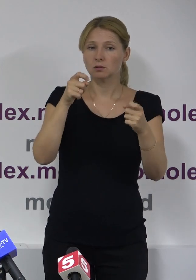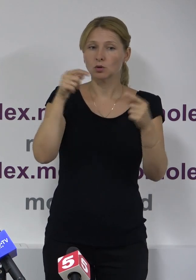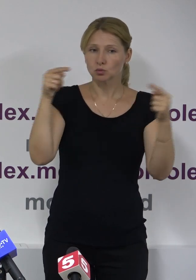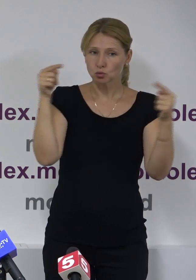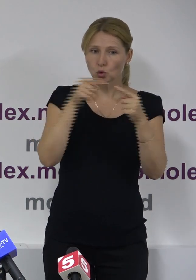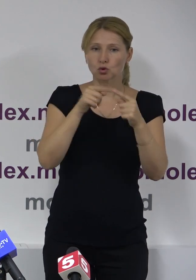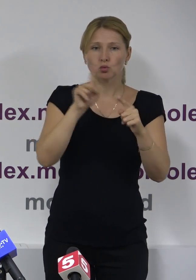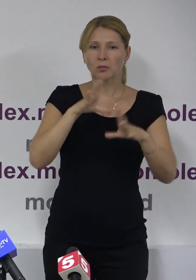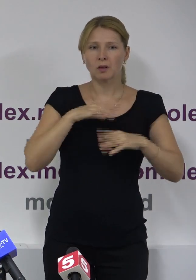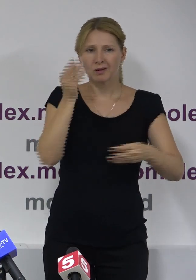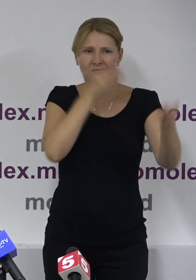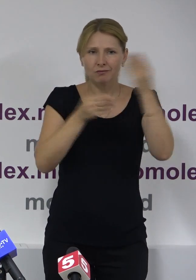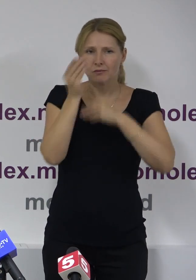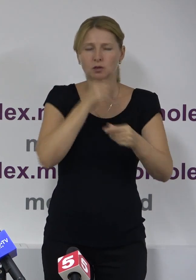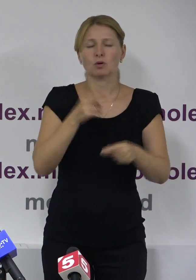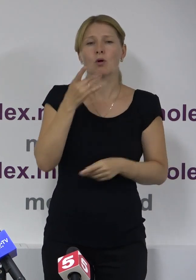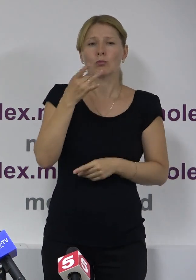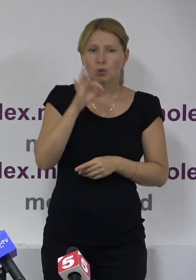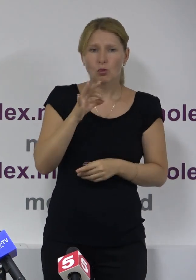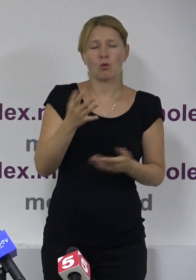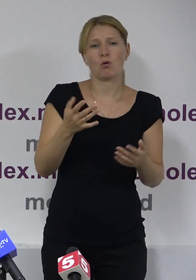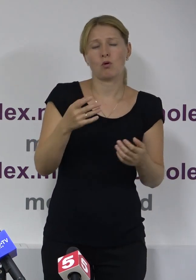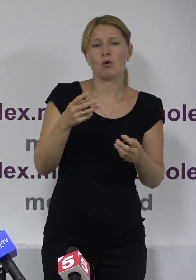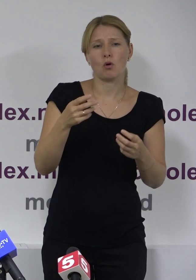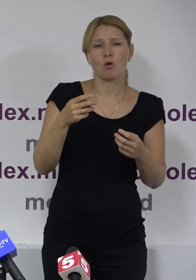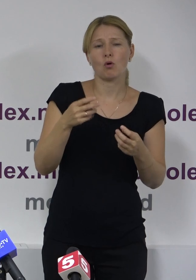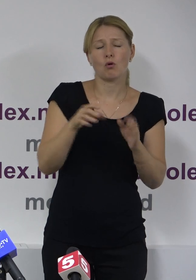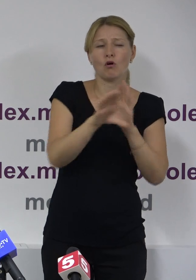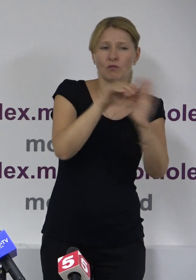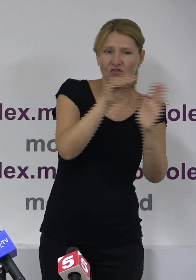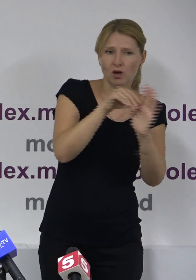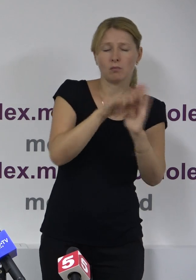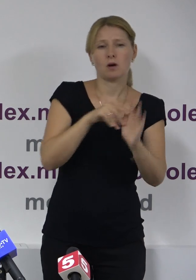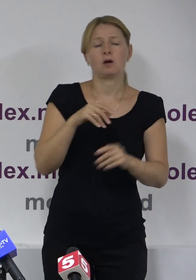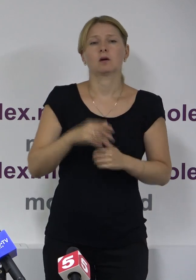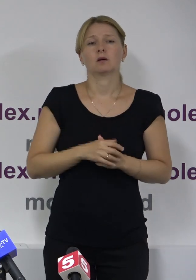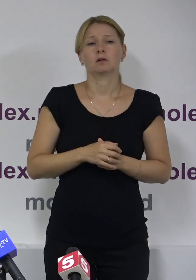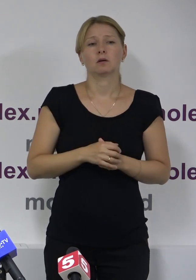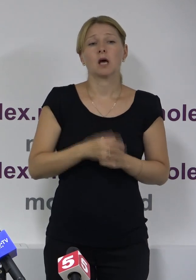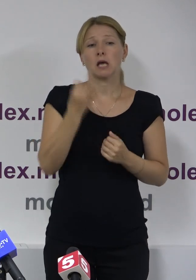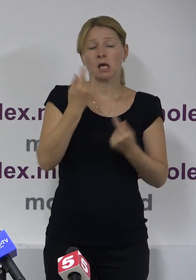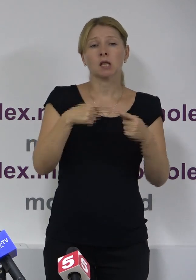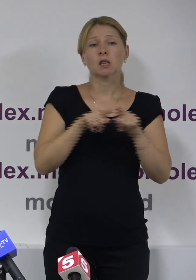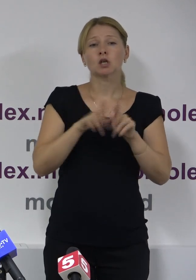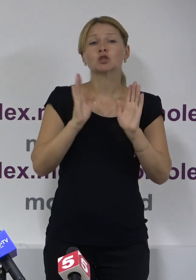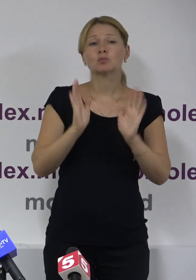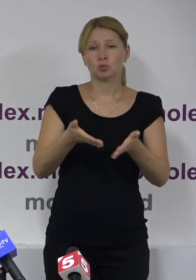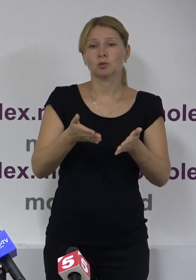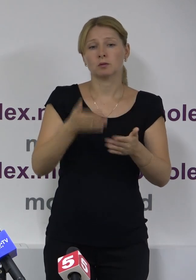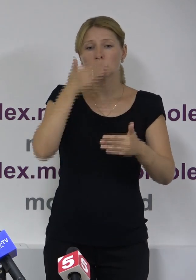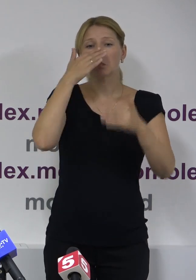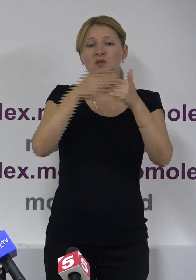nepartizană despre alegerile prezidențiale și referendumul constituțional. De asemenea, vor fi realizate în următoarea